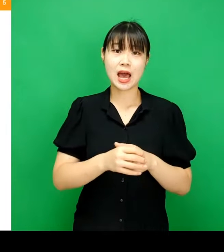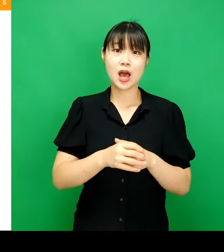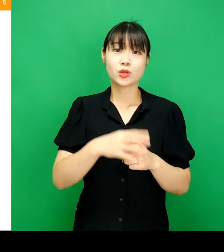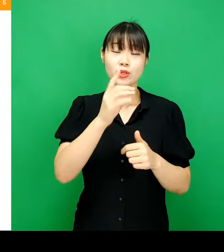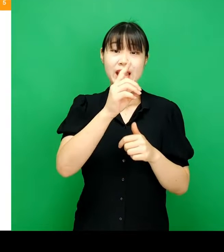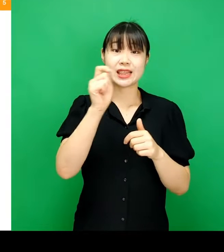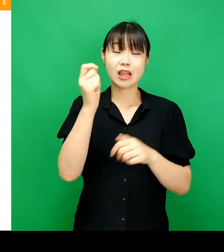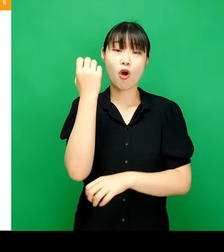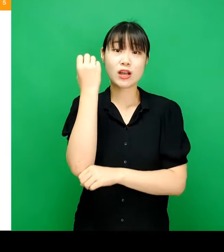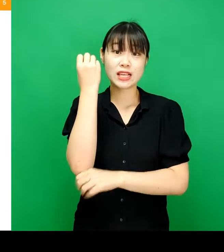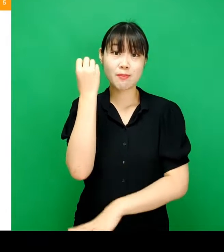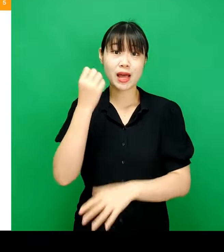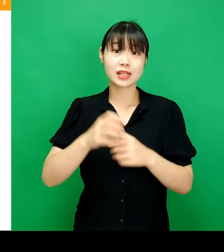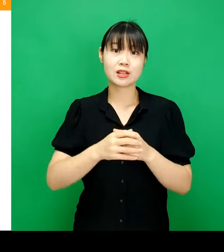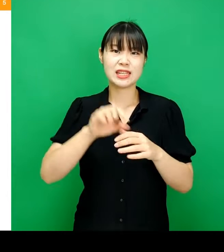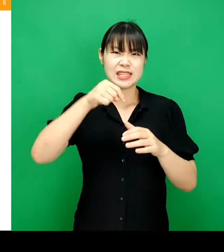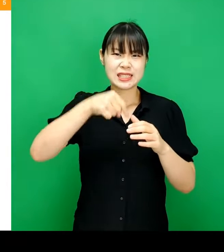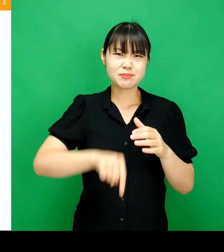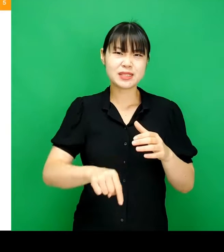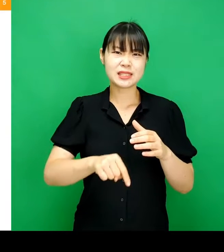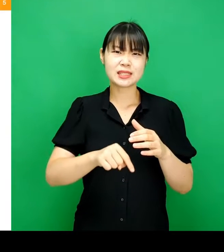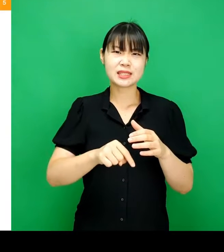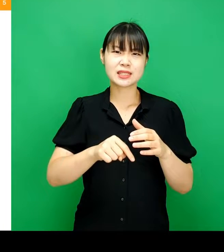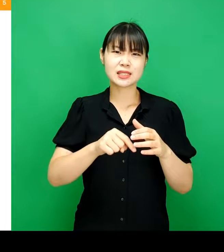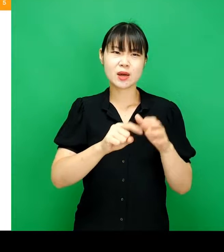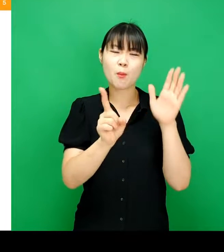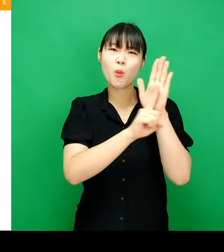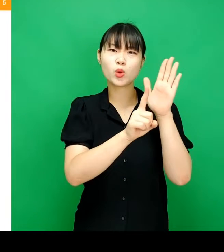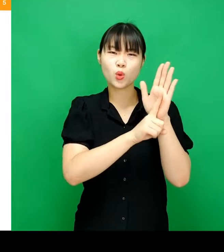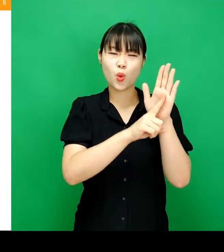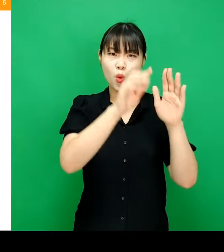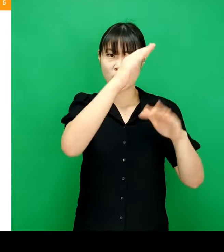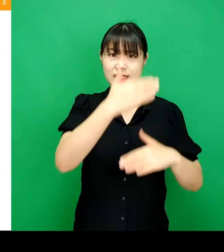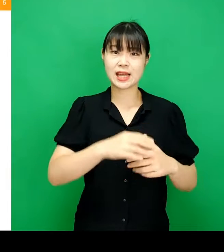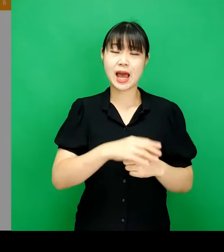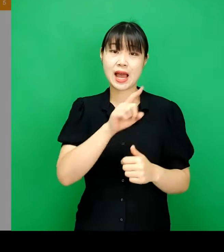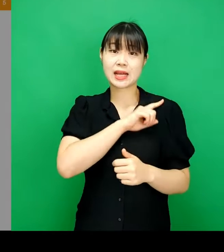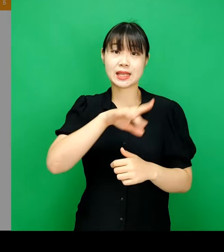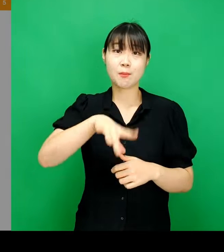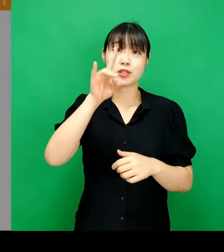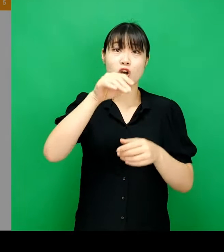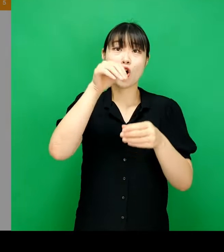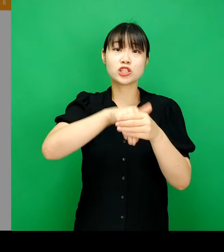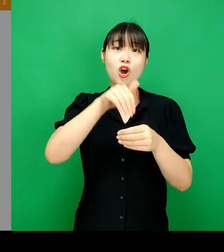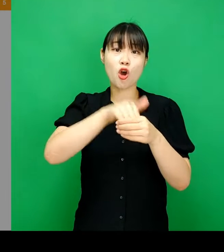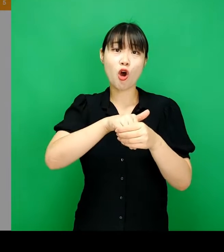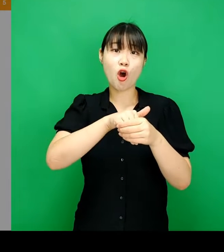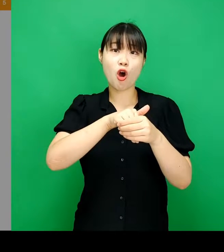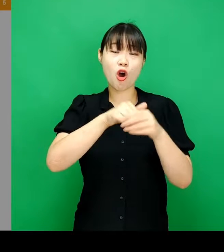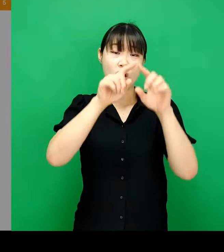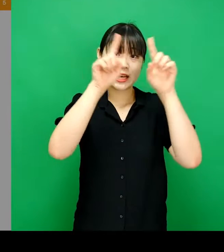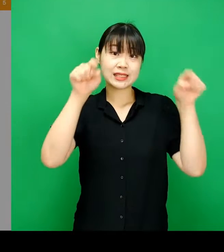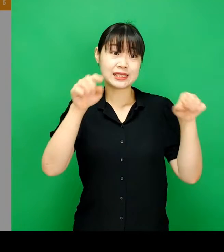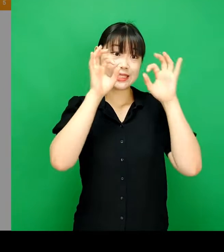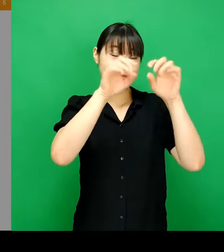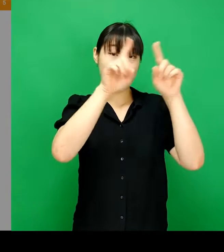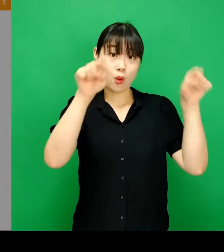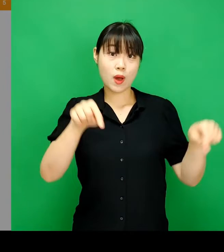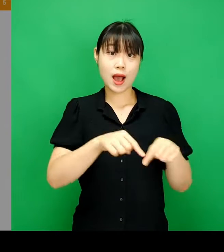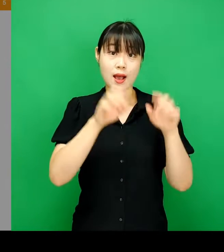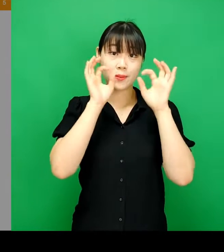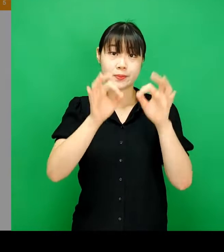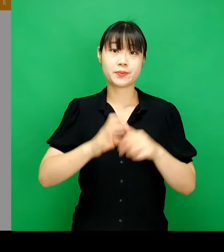이벤트, 또는 데이터를 기반으로 한 심층 보도기사 등이 있습니다. 가장 먼저 선거 시각화